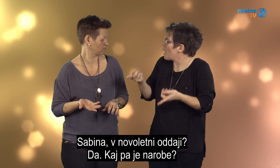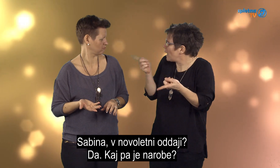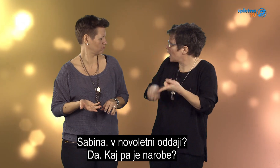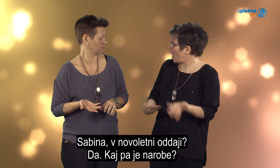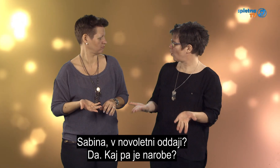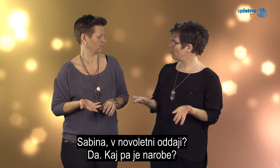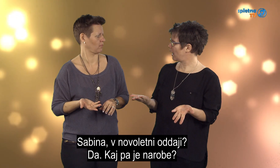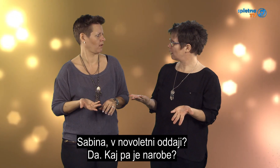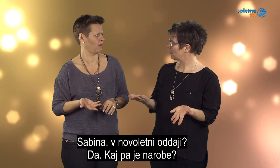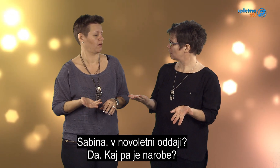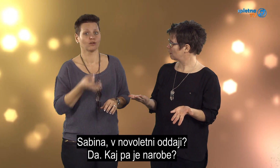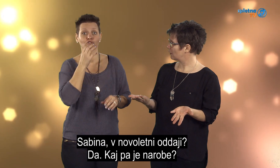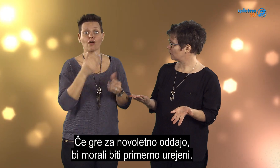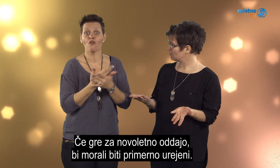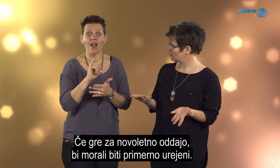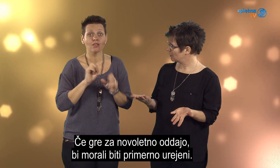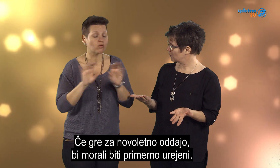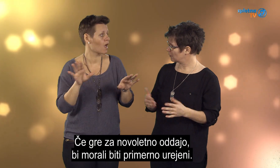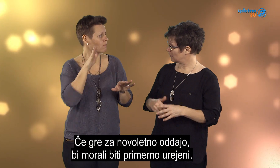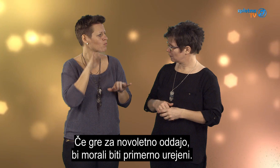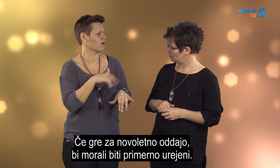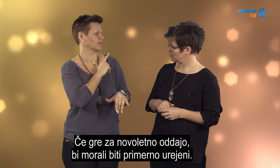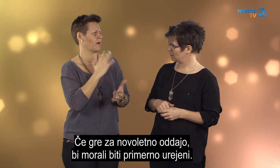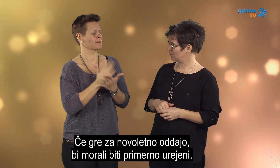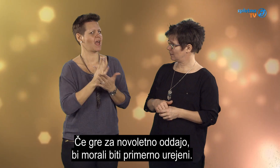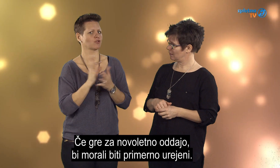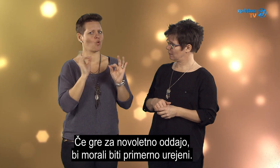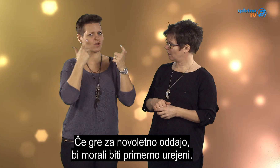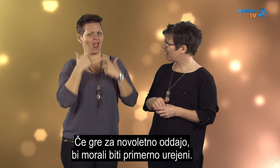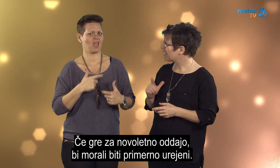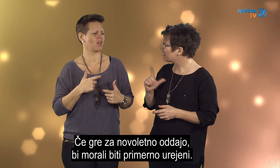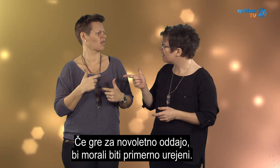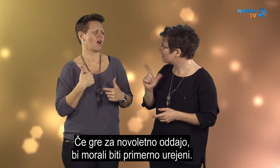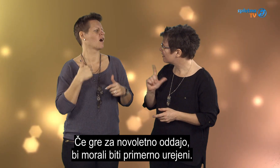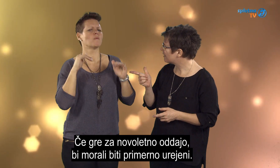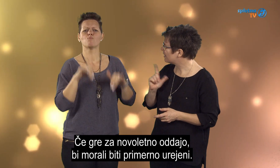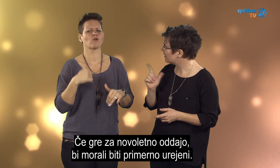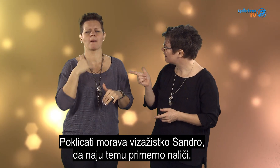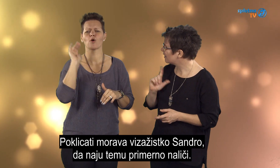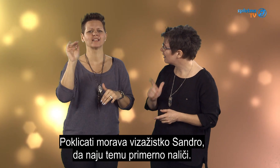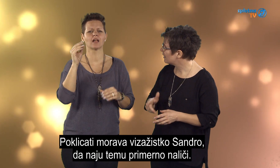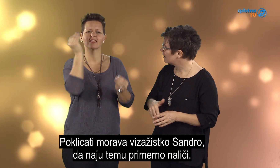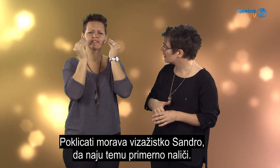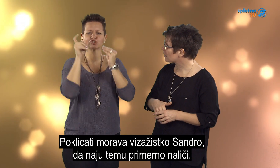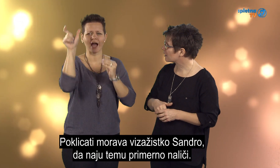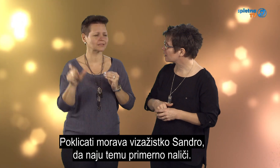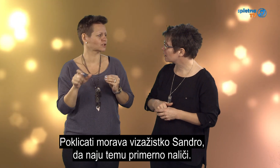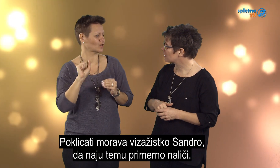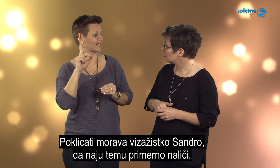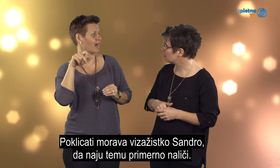Da, kaj pa je narobe? Če gre za novoletno oddajo, bi morali biti primerno urejeni. Poklicati morava vizažistko Sandro, da